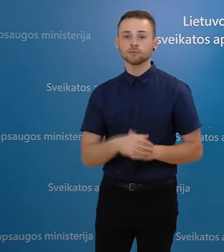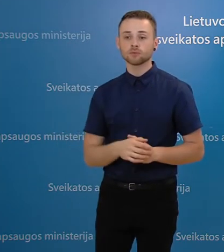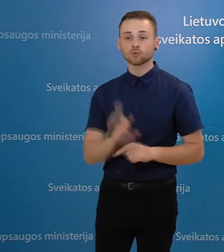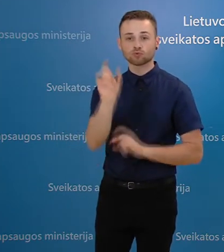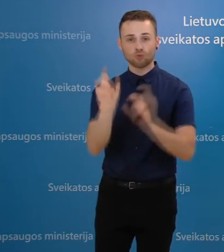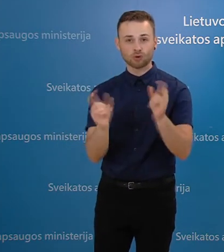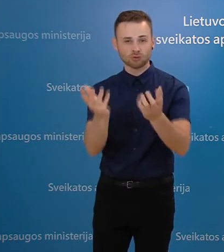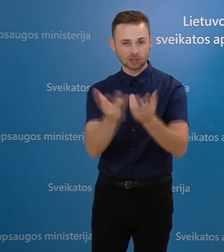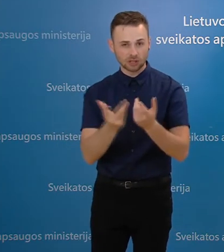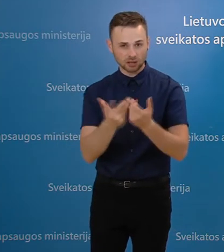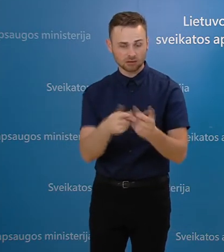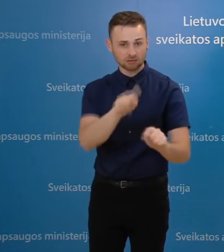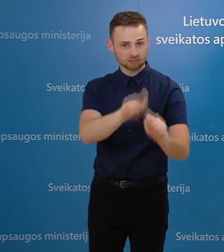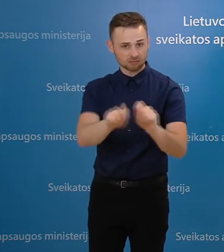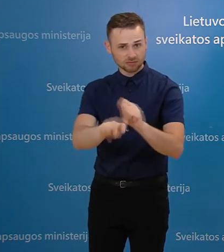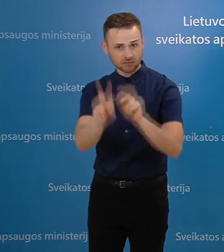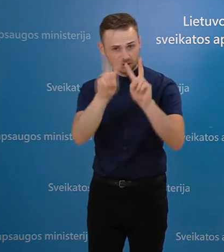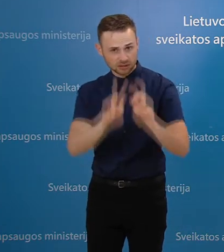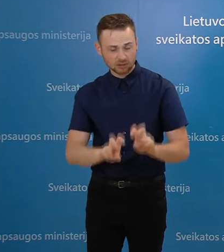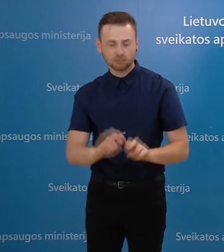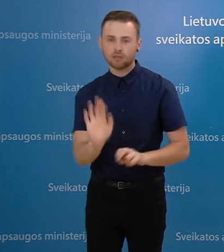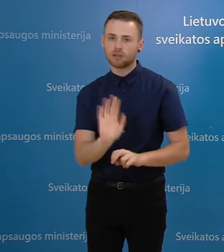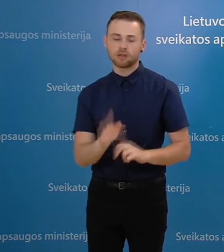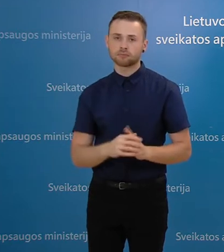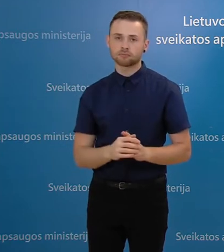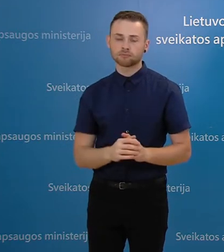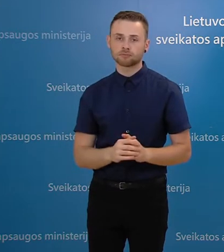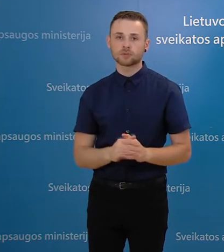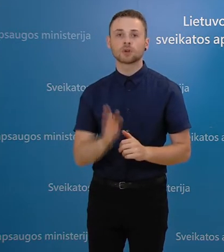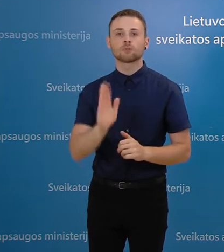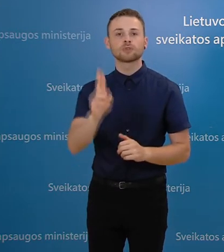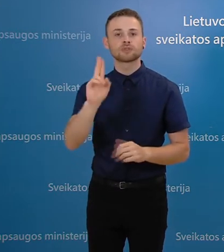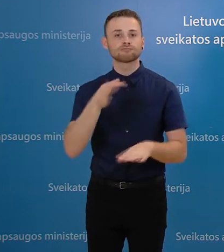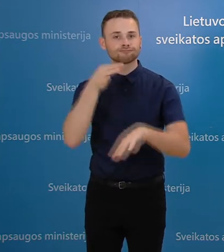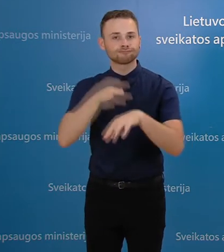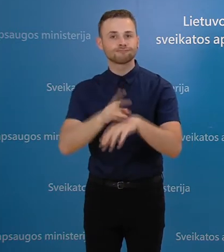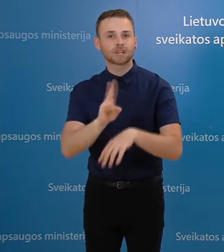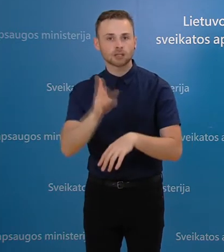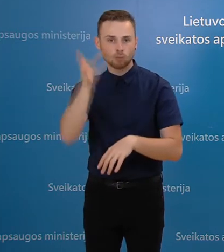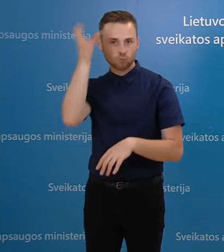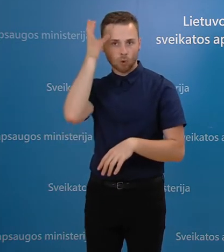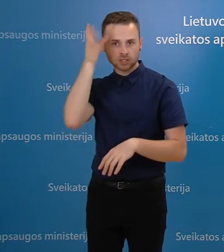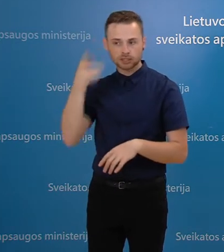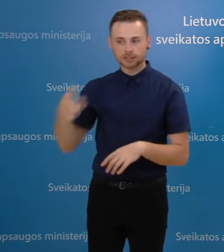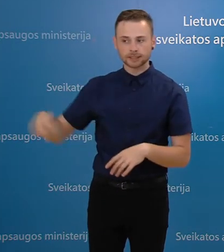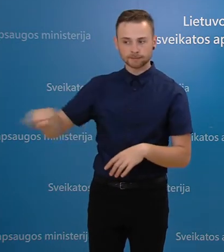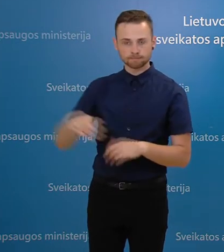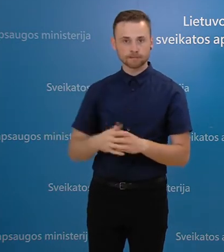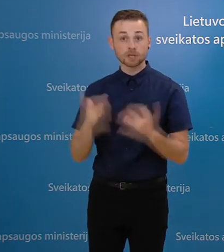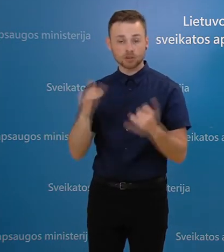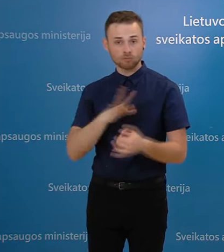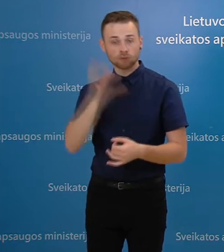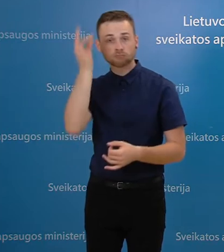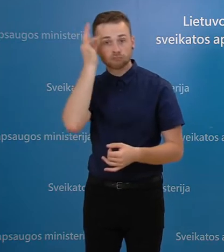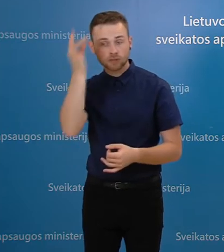tyrimai. Populiacijos tyrimą vykdės, kaip ir minėjo, mokslininkai ir šiandien dar pasitikslinom, gavom